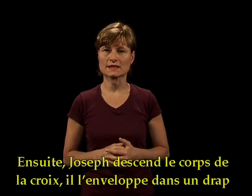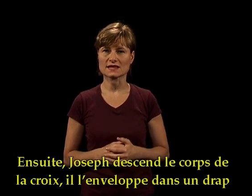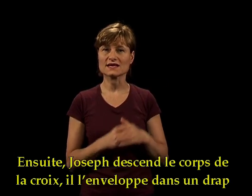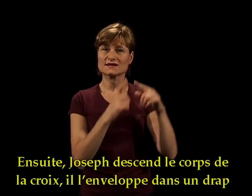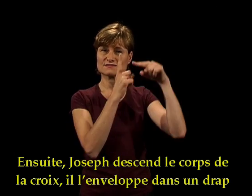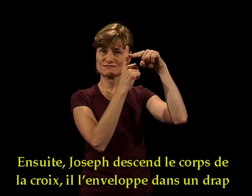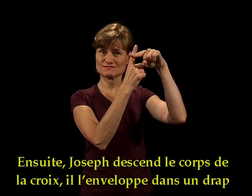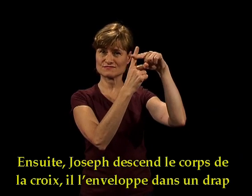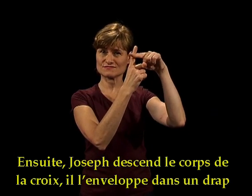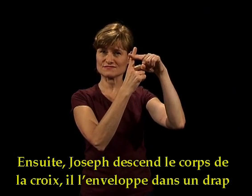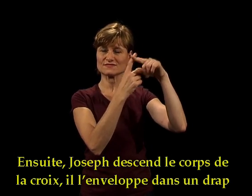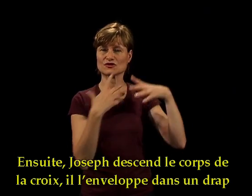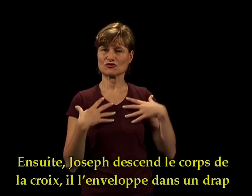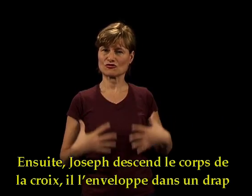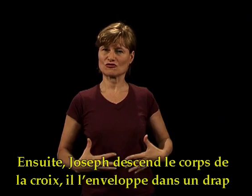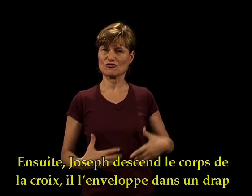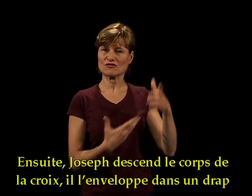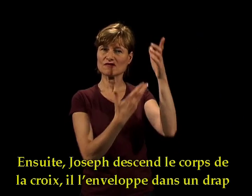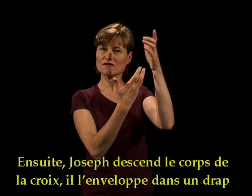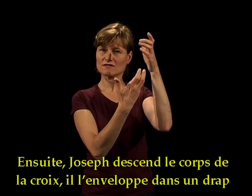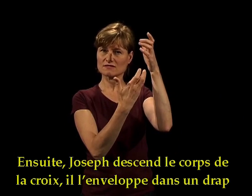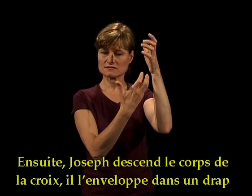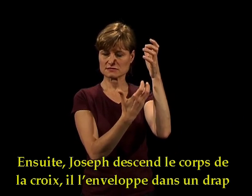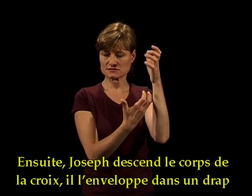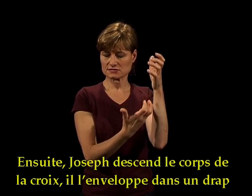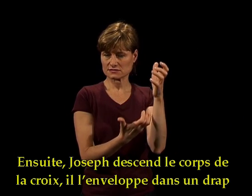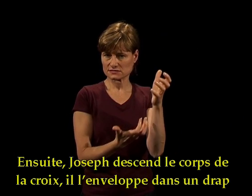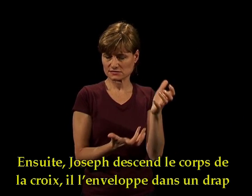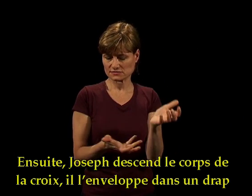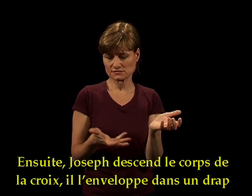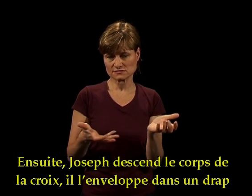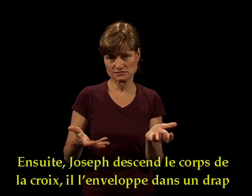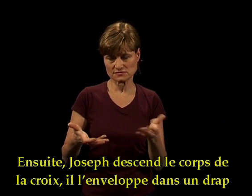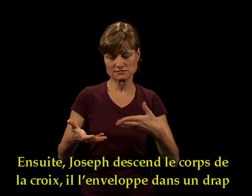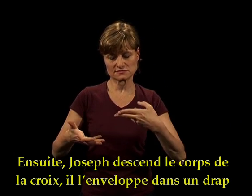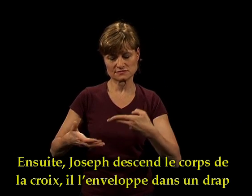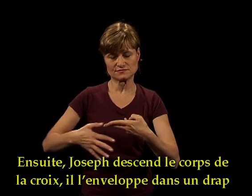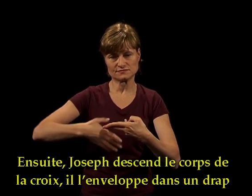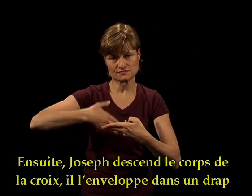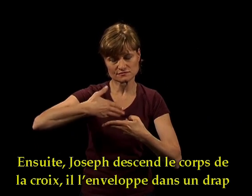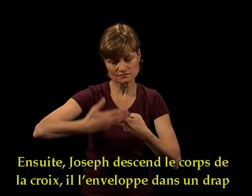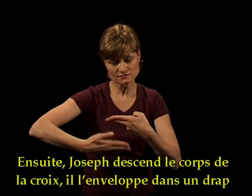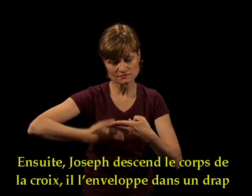Ensuite, Joseph descend le corps de la croix. Il l'enveloppe dans un